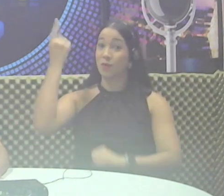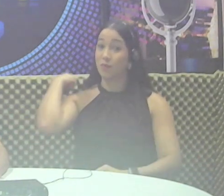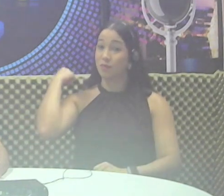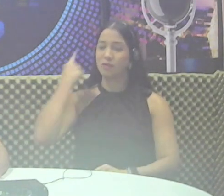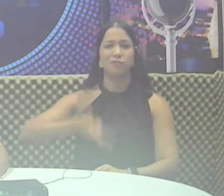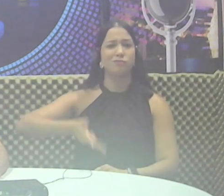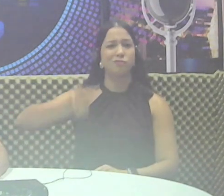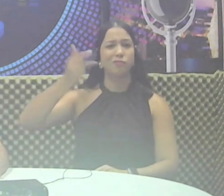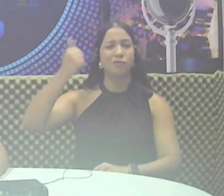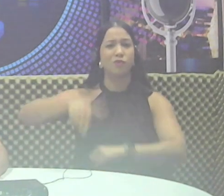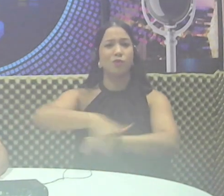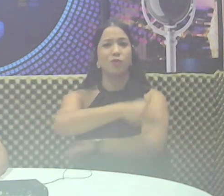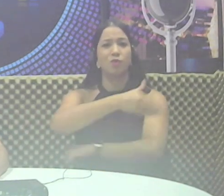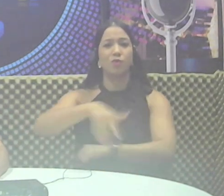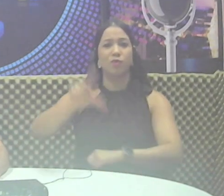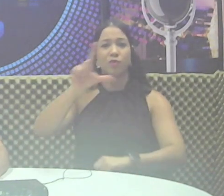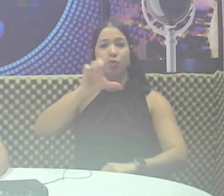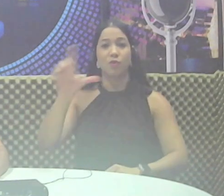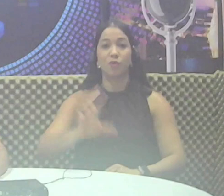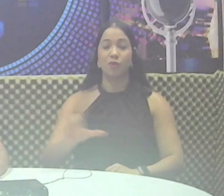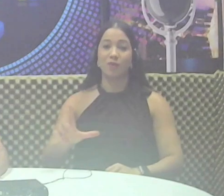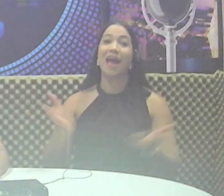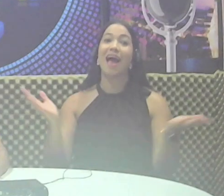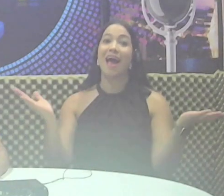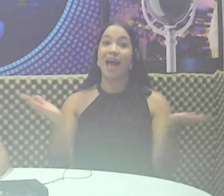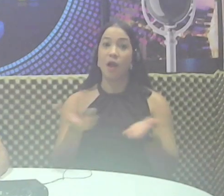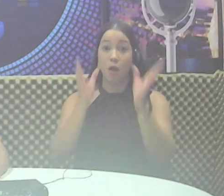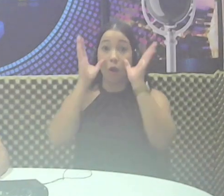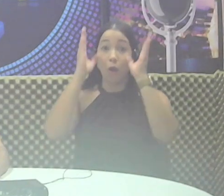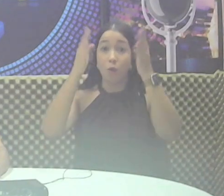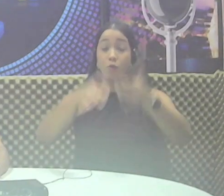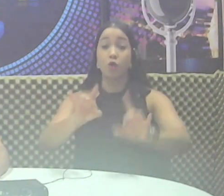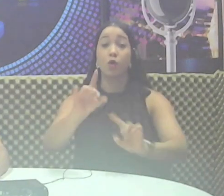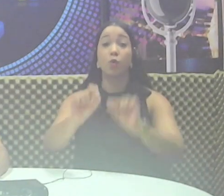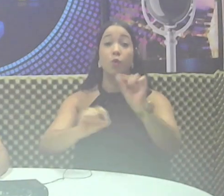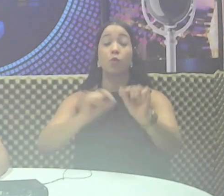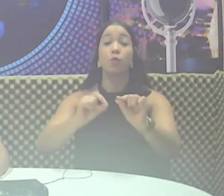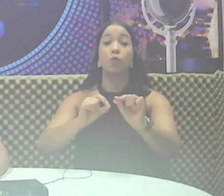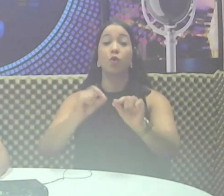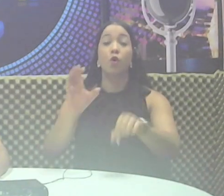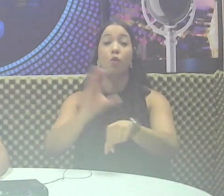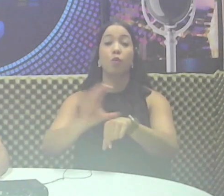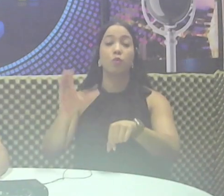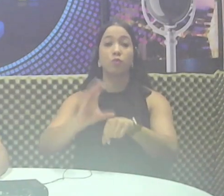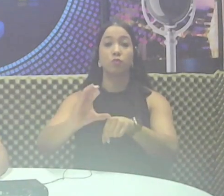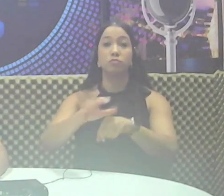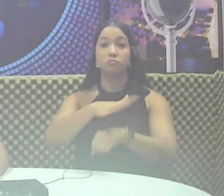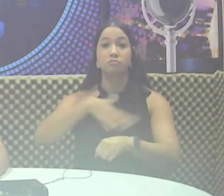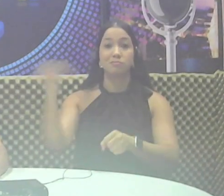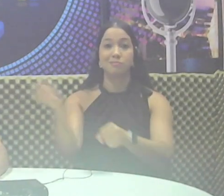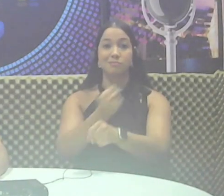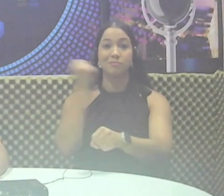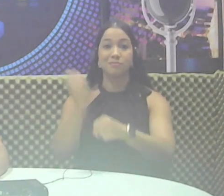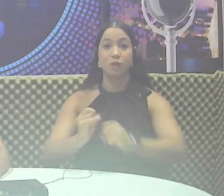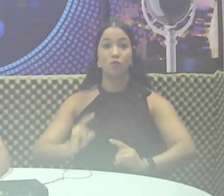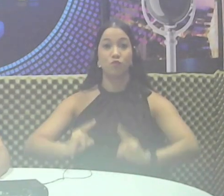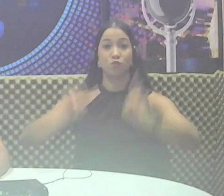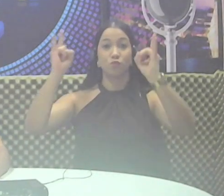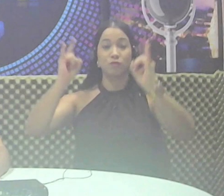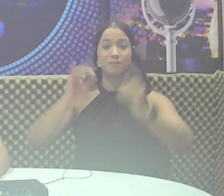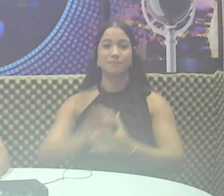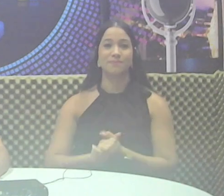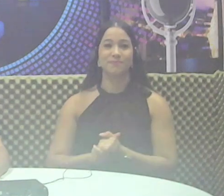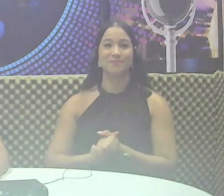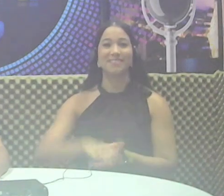antigo endereço da unidade Luizotti, agora exclusivamente voltada para capacitações na área de construção civil.